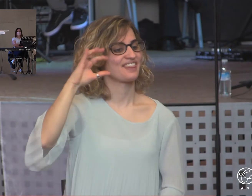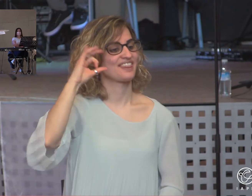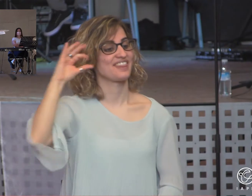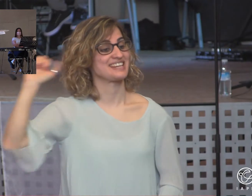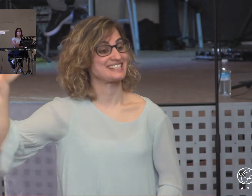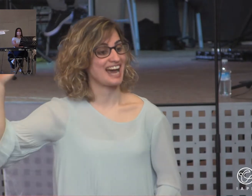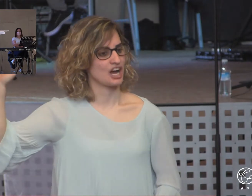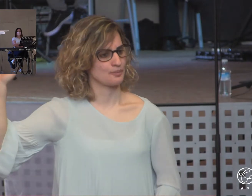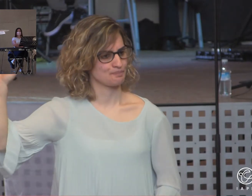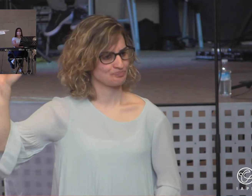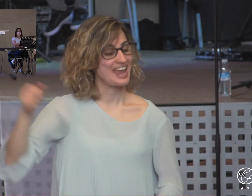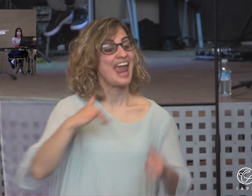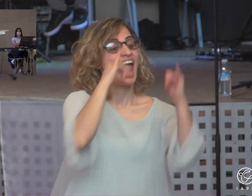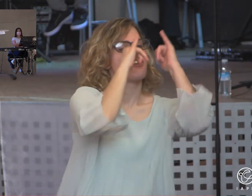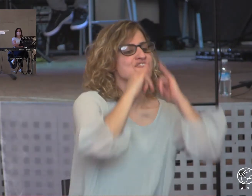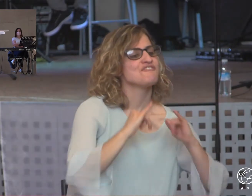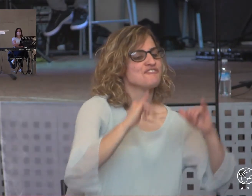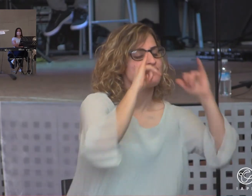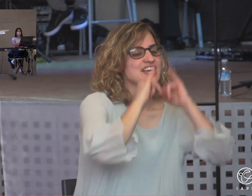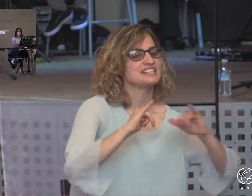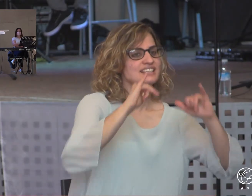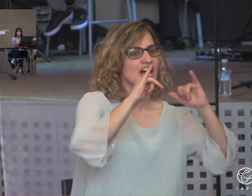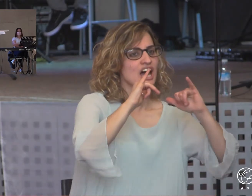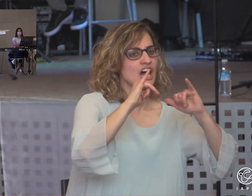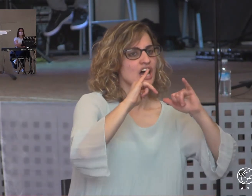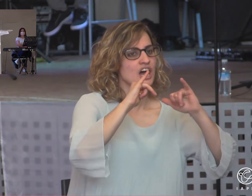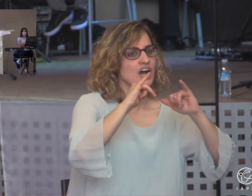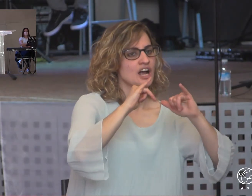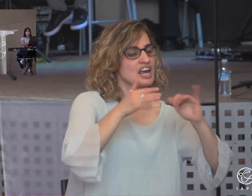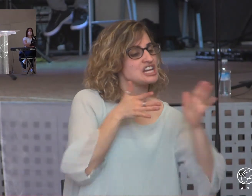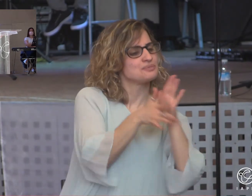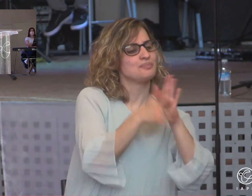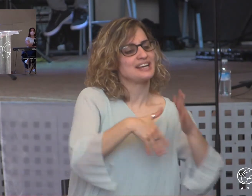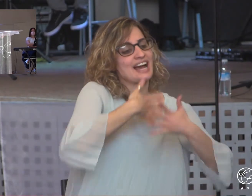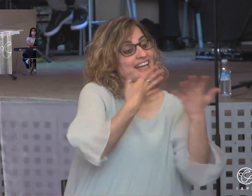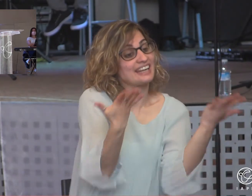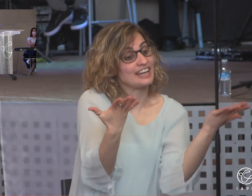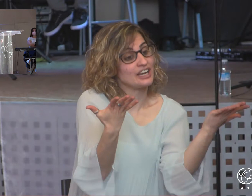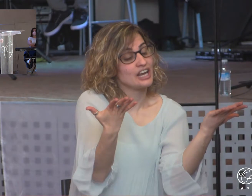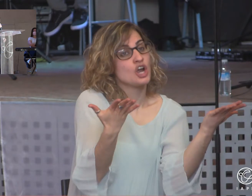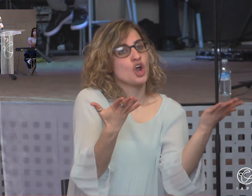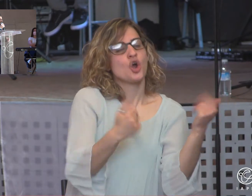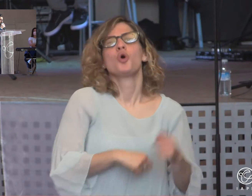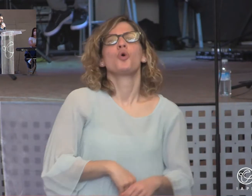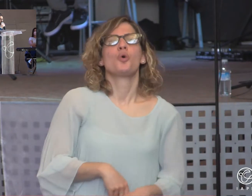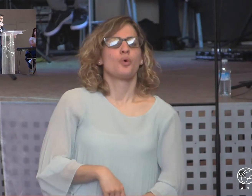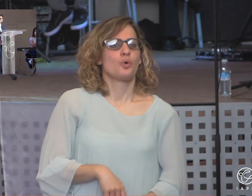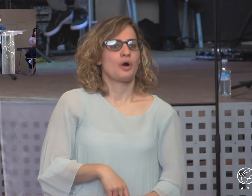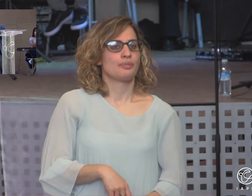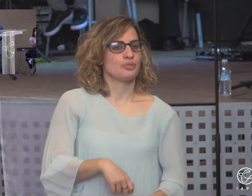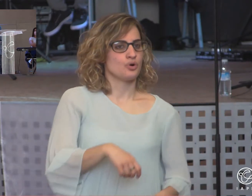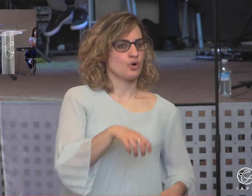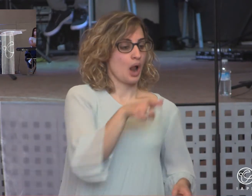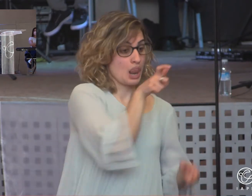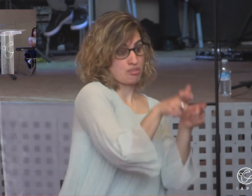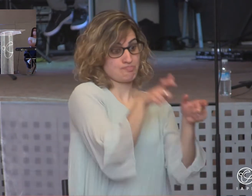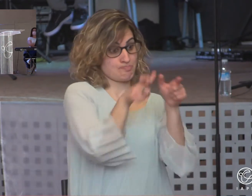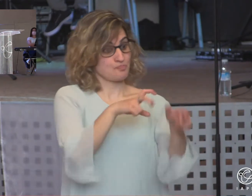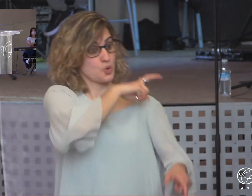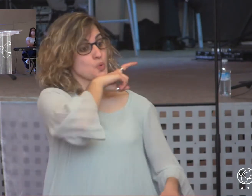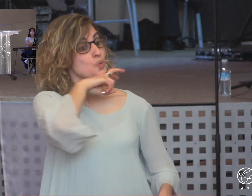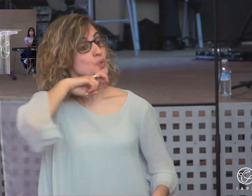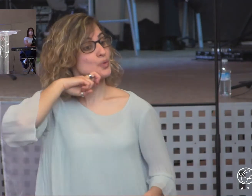de la esclavitud en Egipto. Hace de eso unos poquitos años,